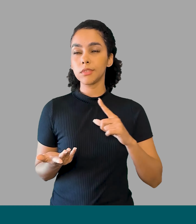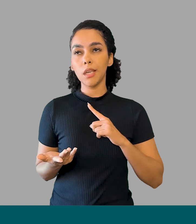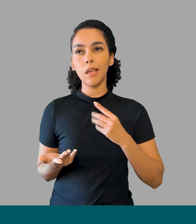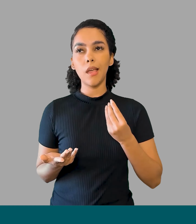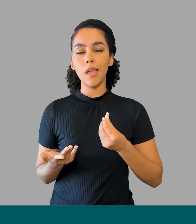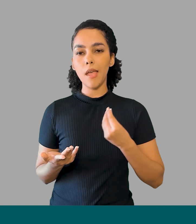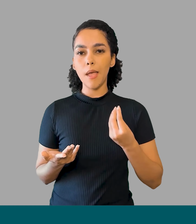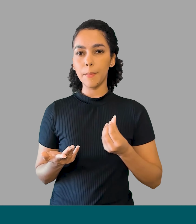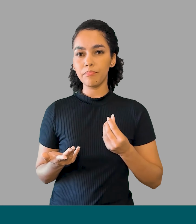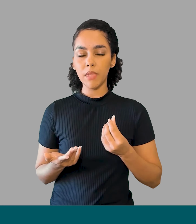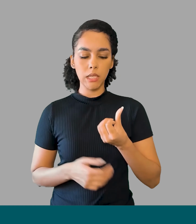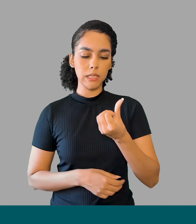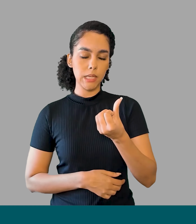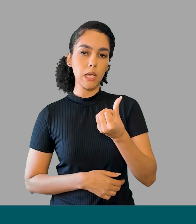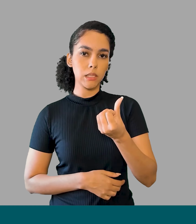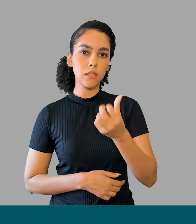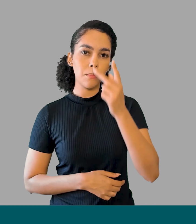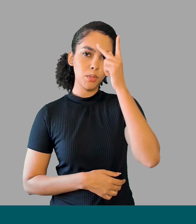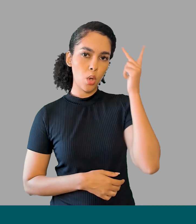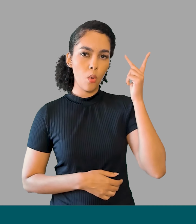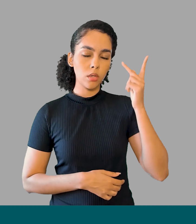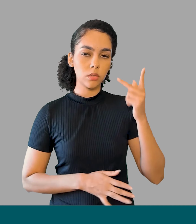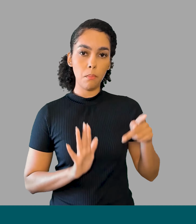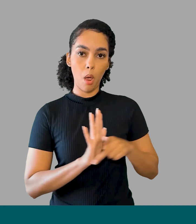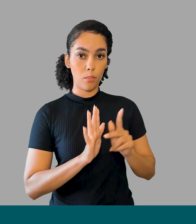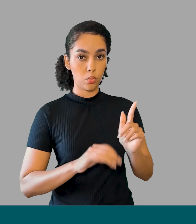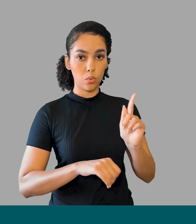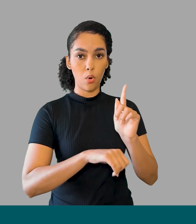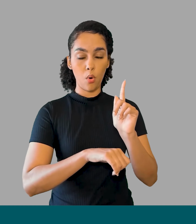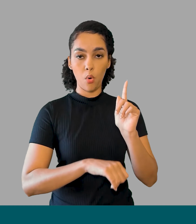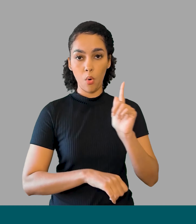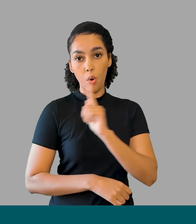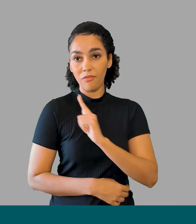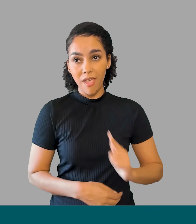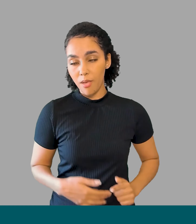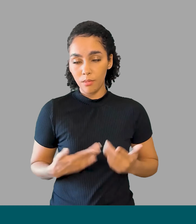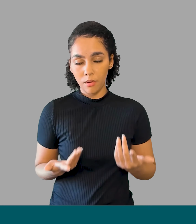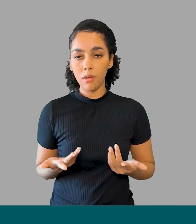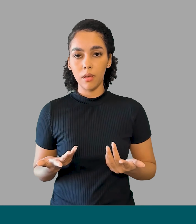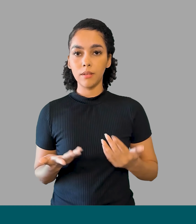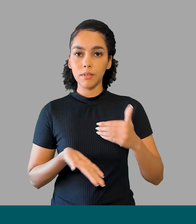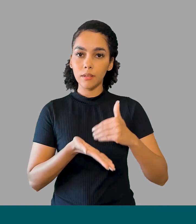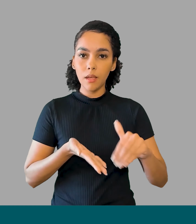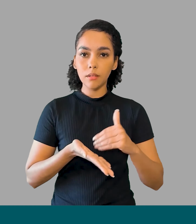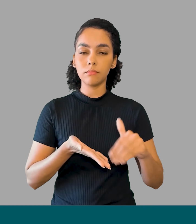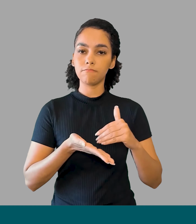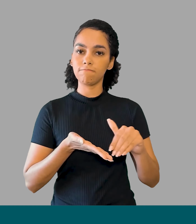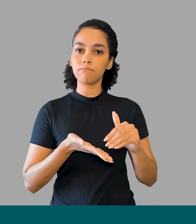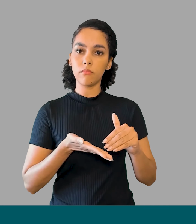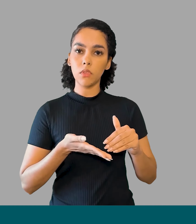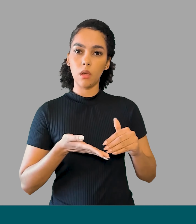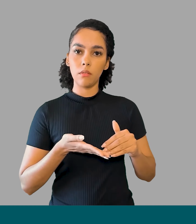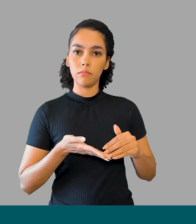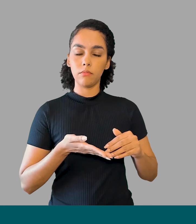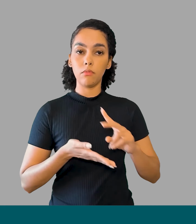seis pessoas do governo, governo. As secretarias vão mandar